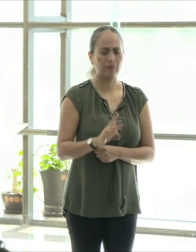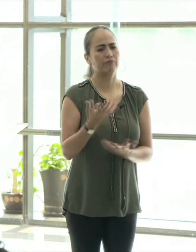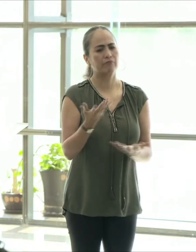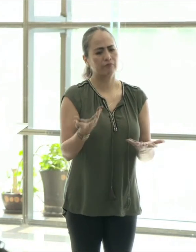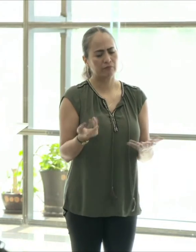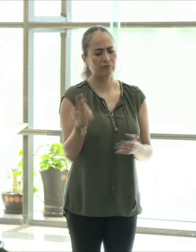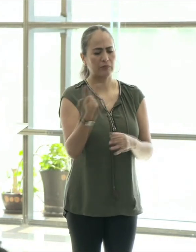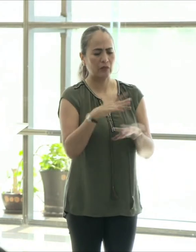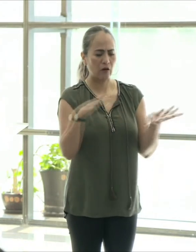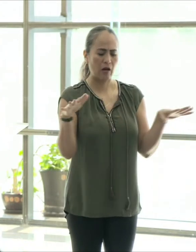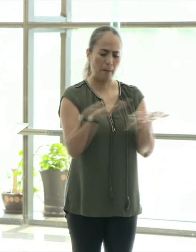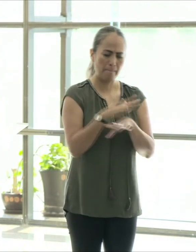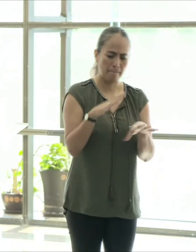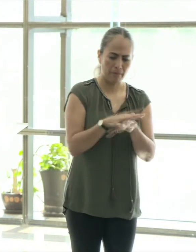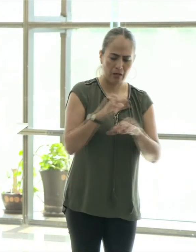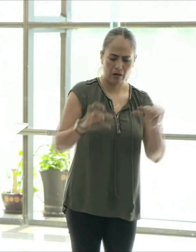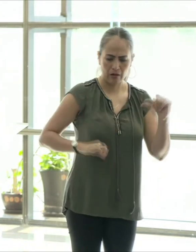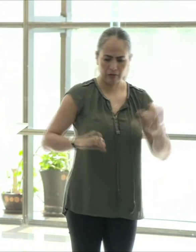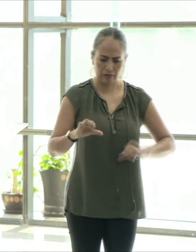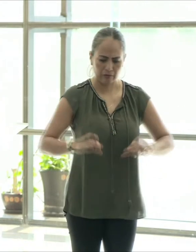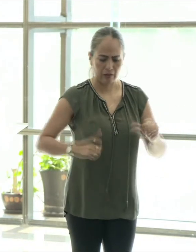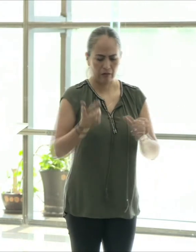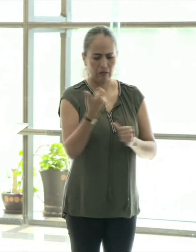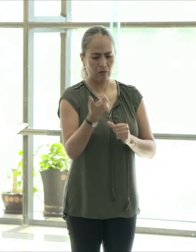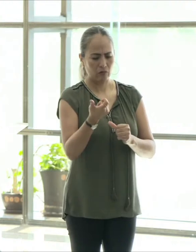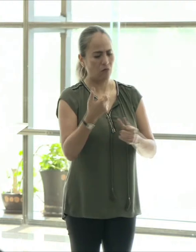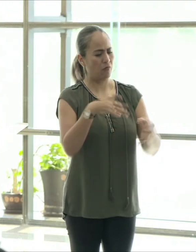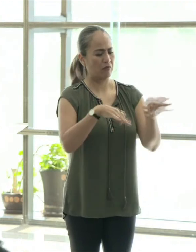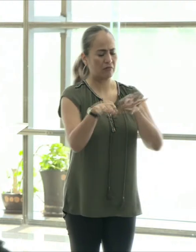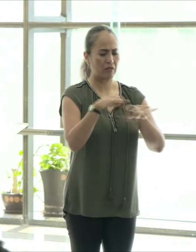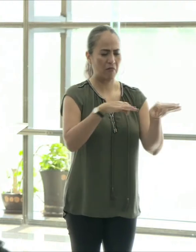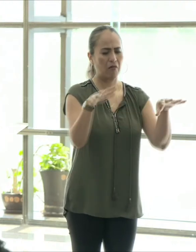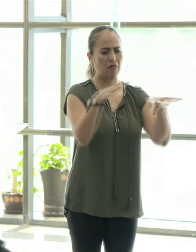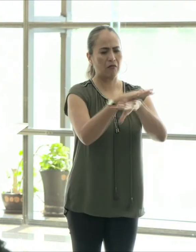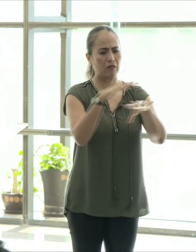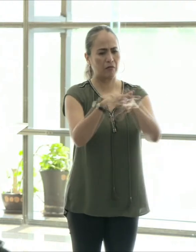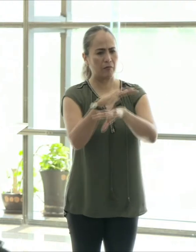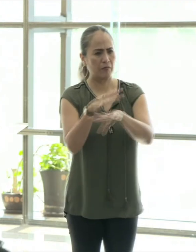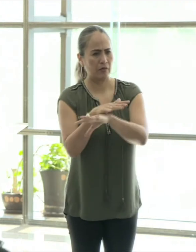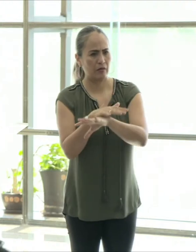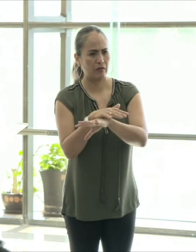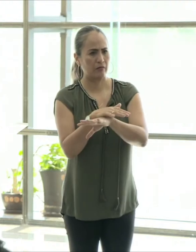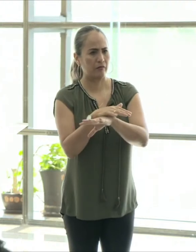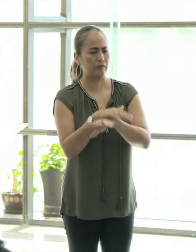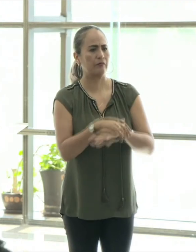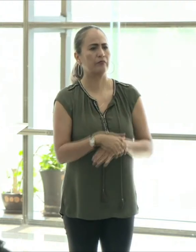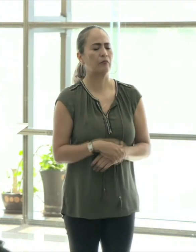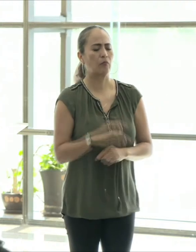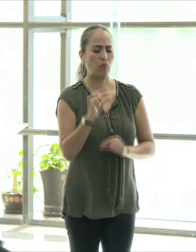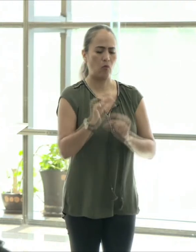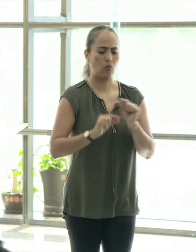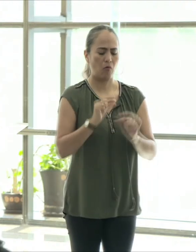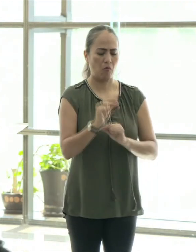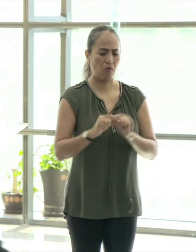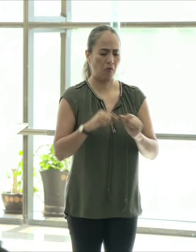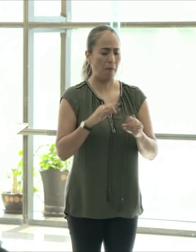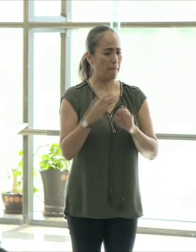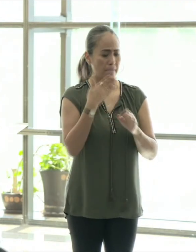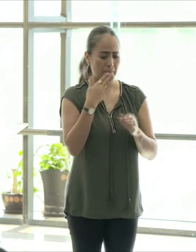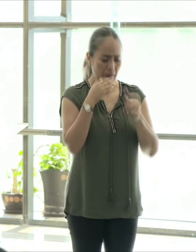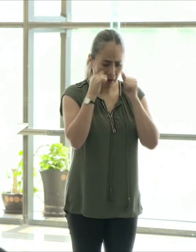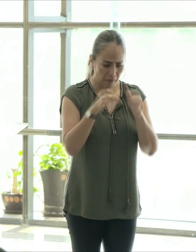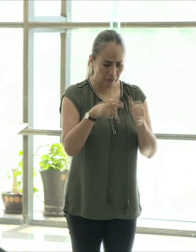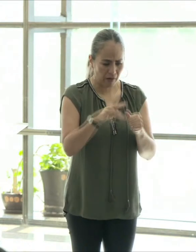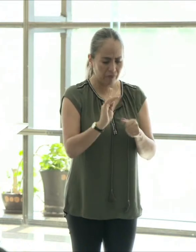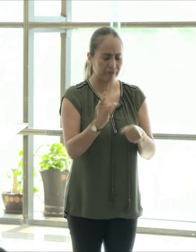cambiar muchas de las actividades económicas y laborales en las que veníamos y se venía trabajando y Nos pondremos